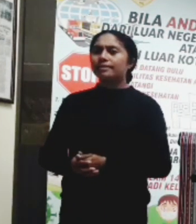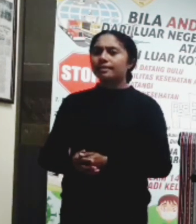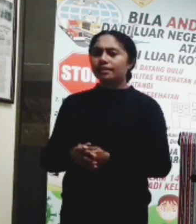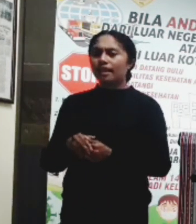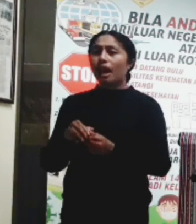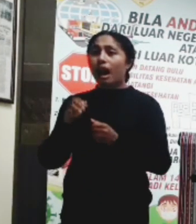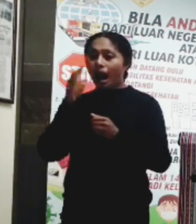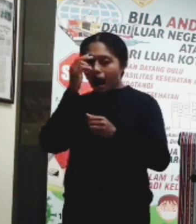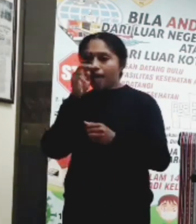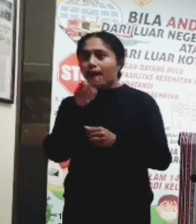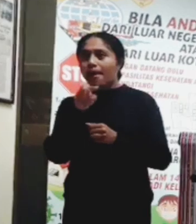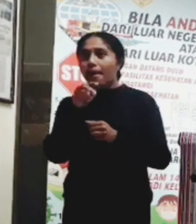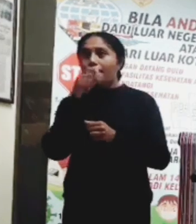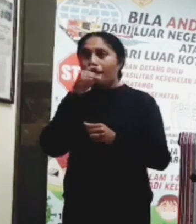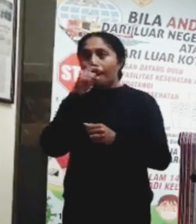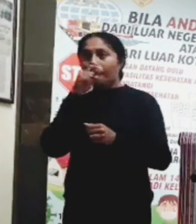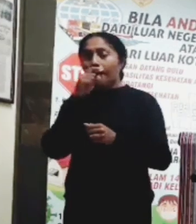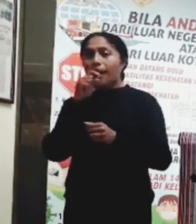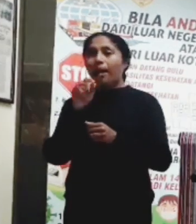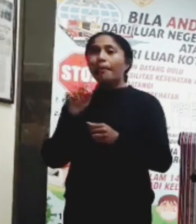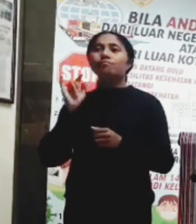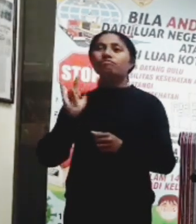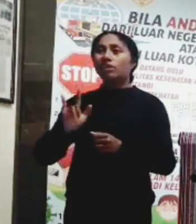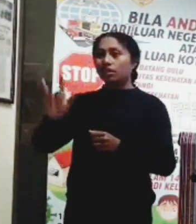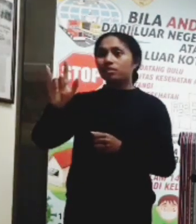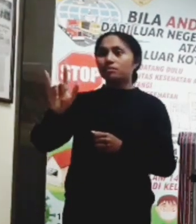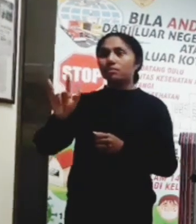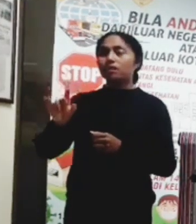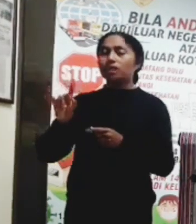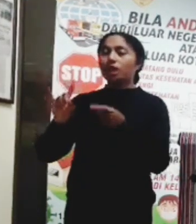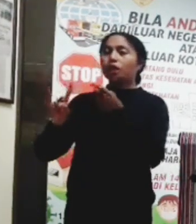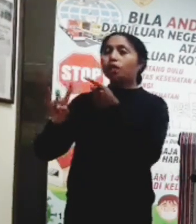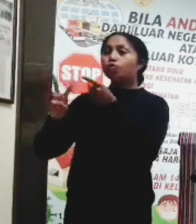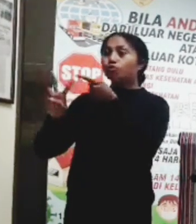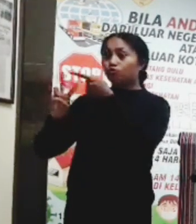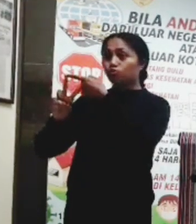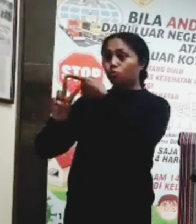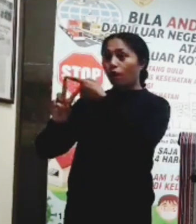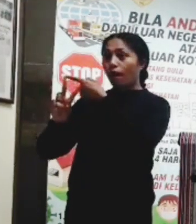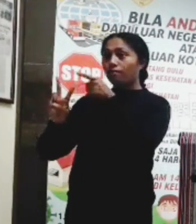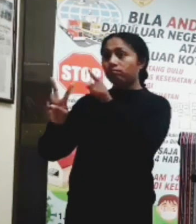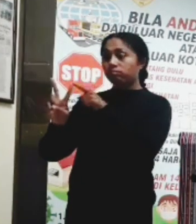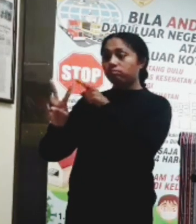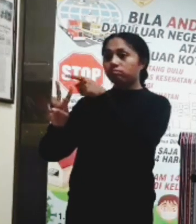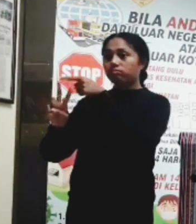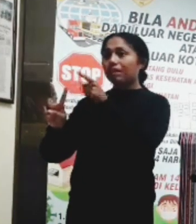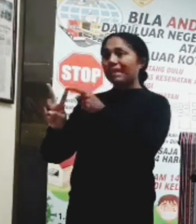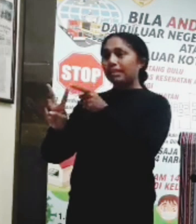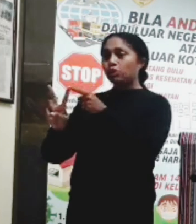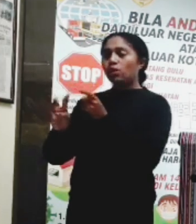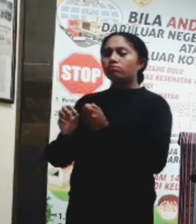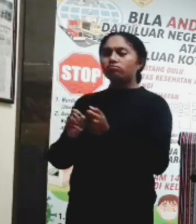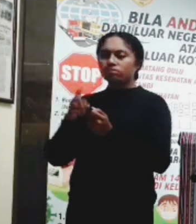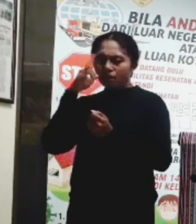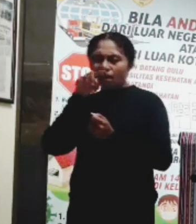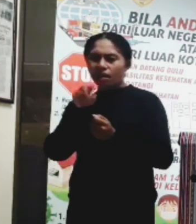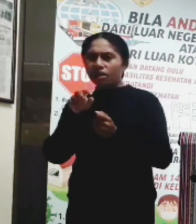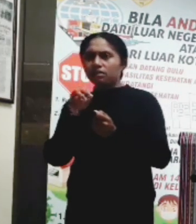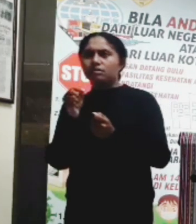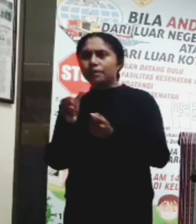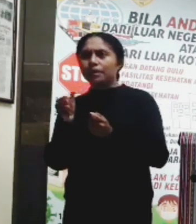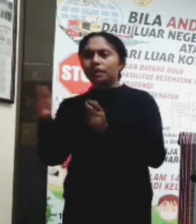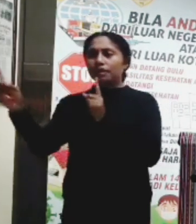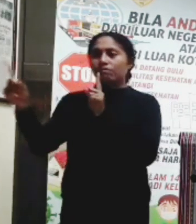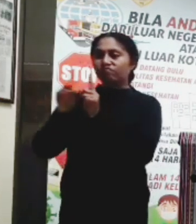Hai arahan bapak presiden dalam frase yang kedua pelacakan secara agresif terhadap dugaan kontak dekat